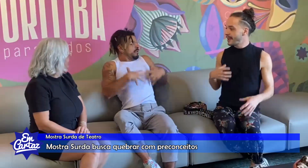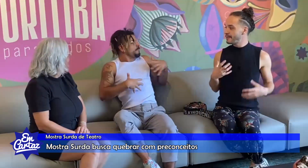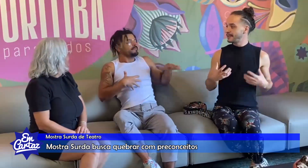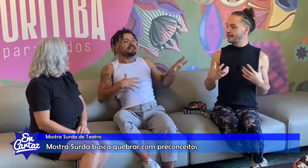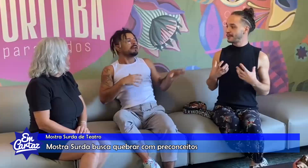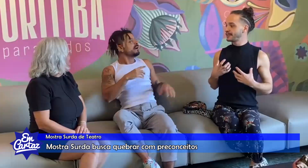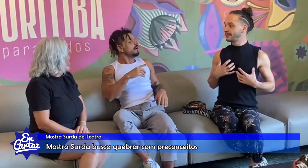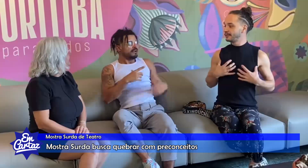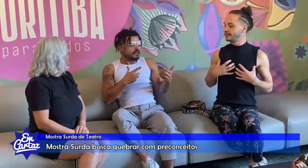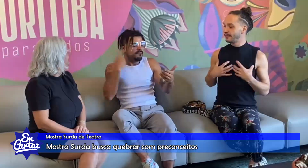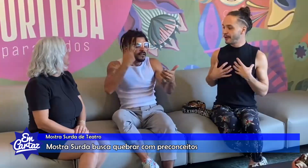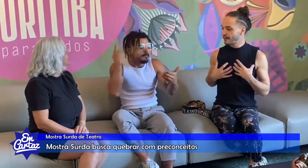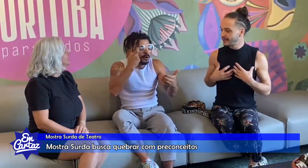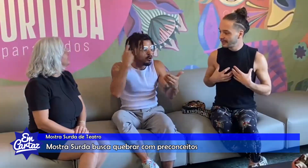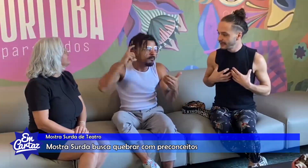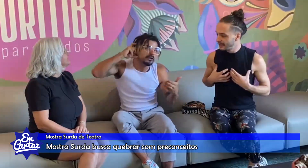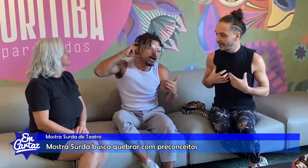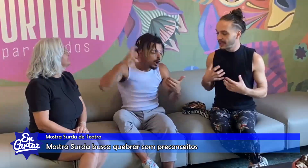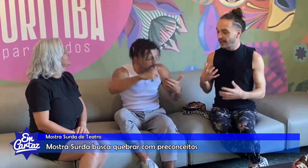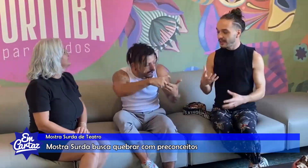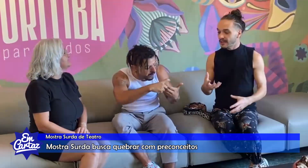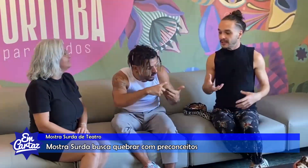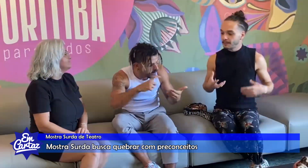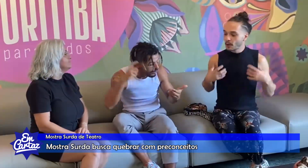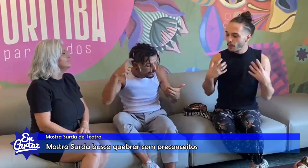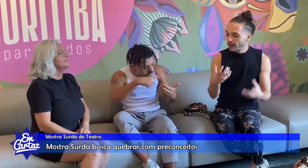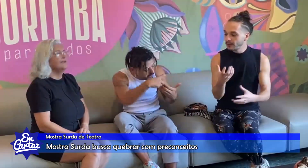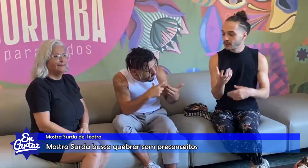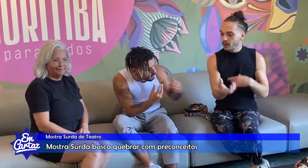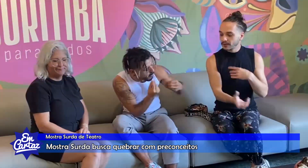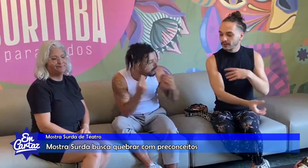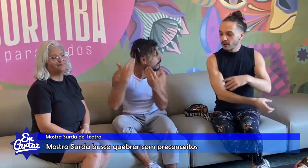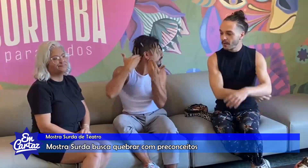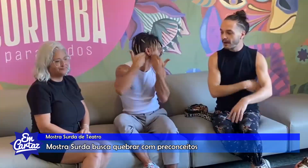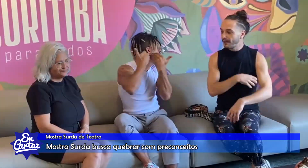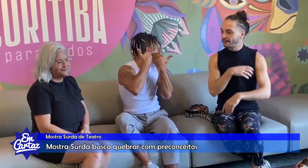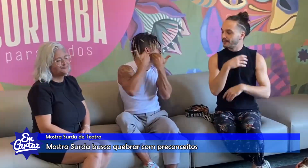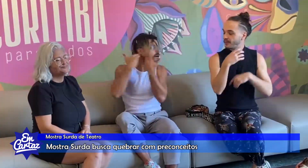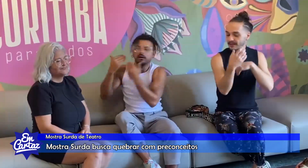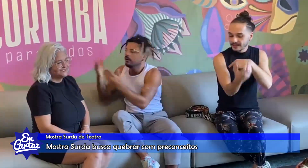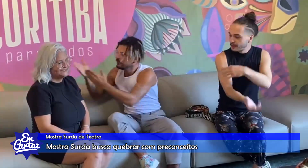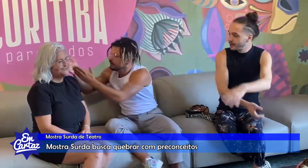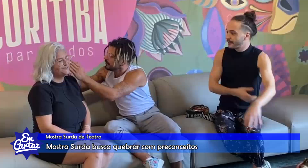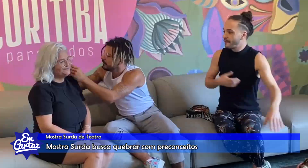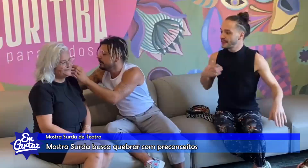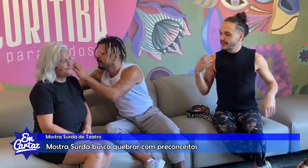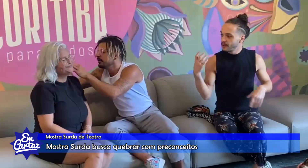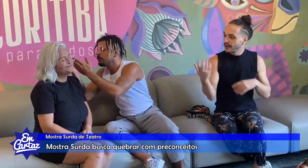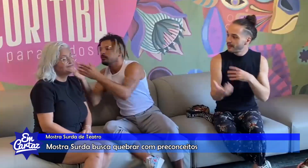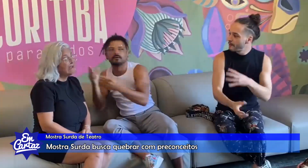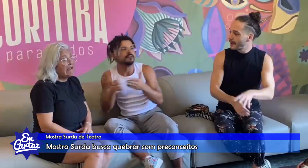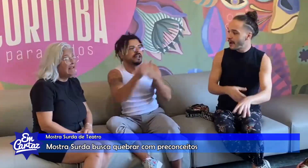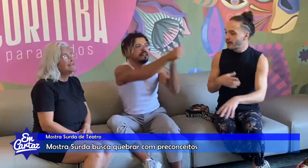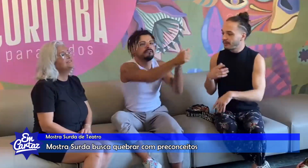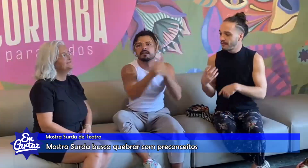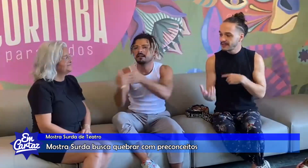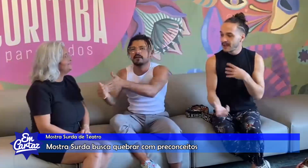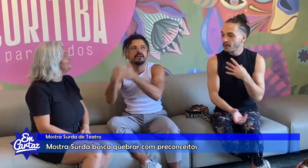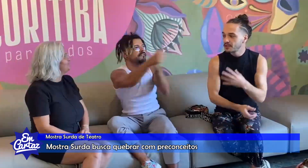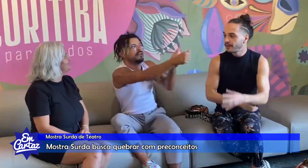essa informação de uma forma assim, né? Já se preocupando como ela vai, que cirurgia vai fazer, o que vai operar, o que vai fazer, aonde que vai